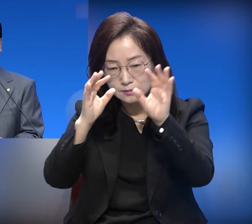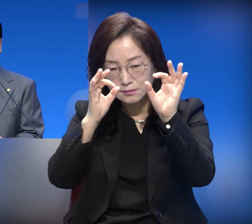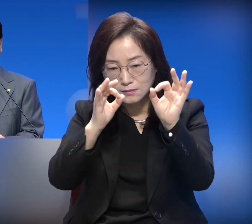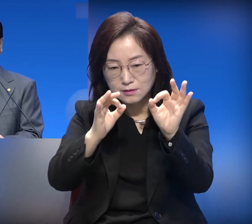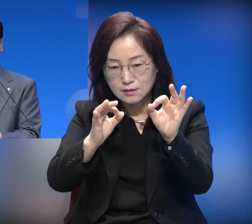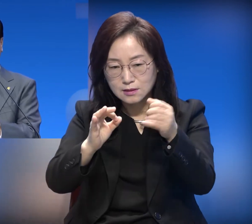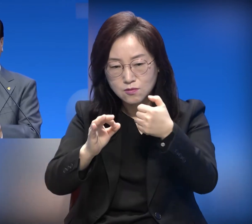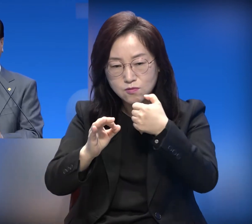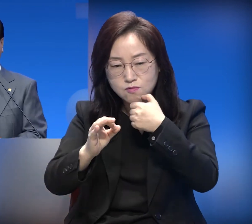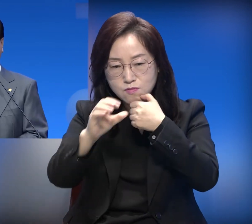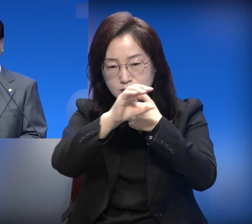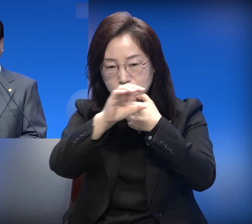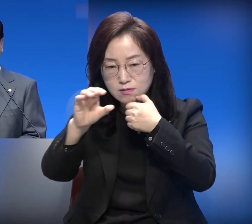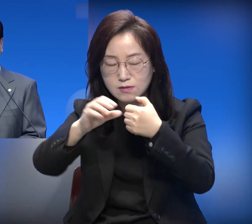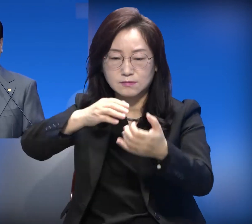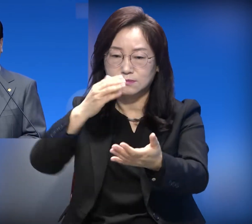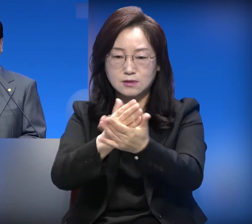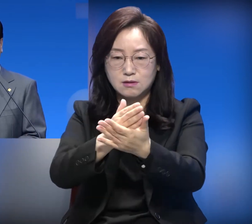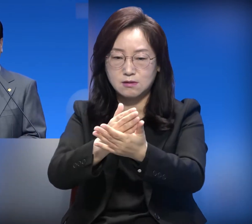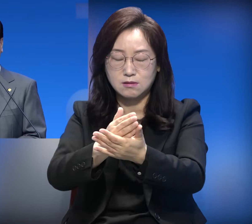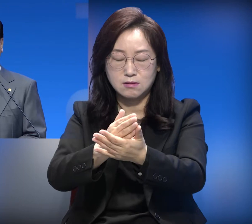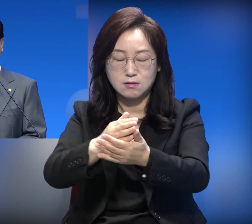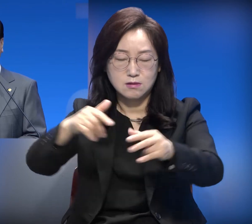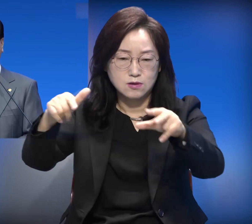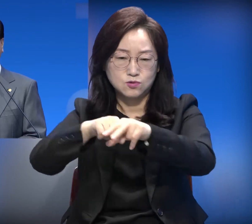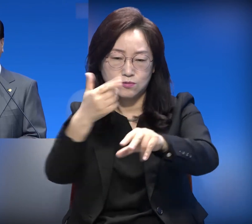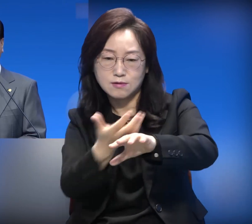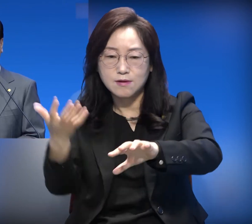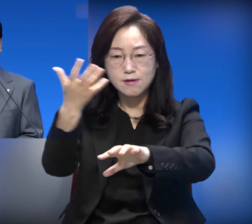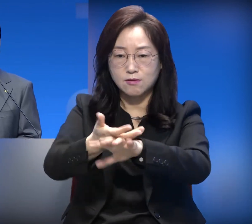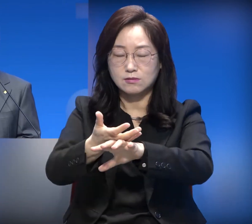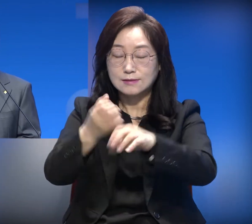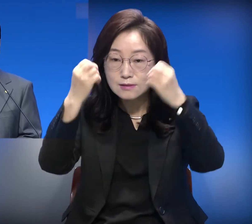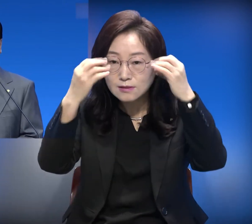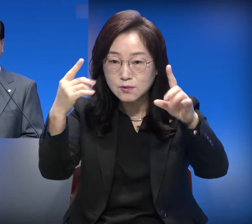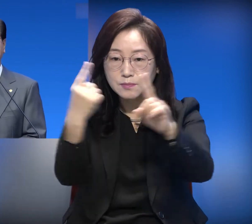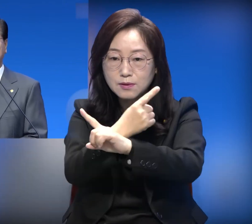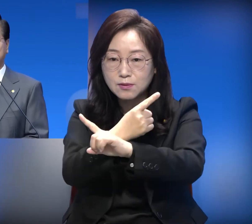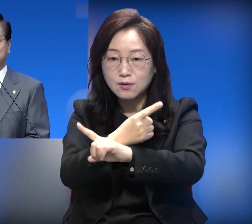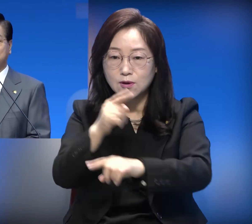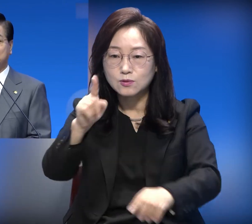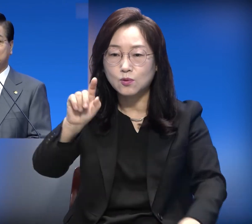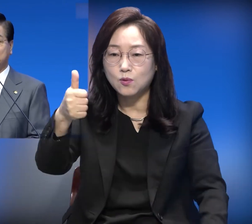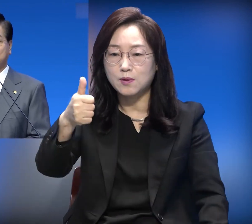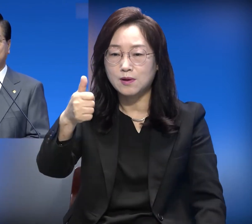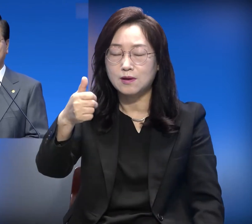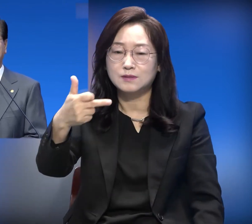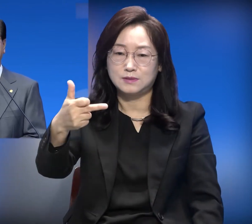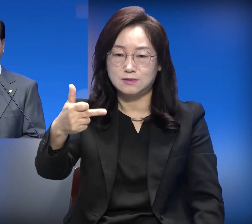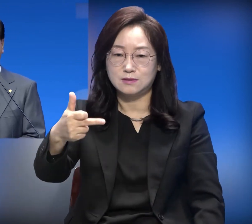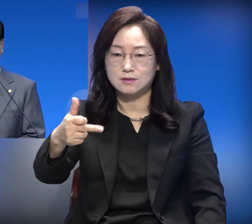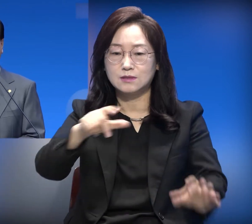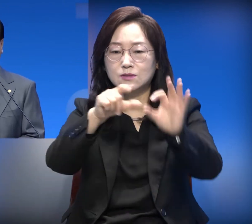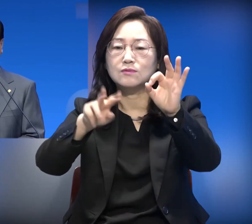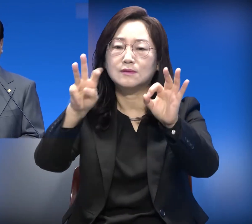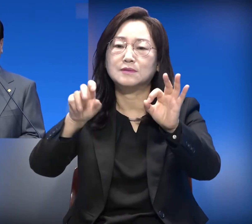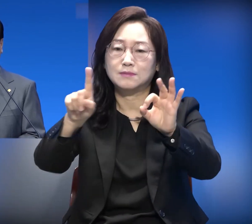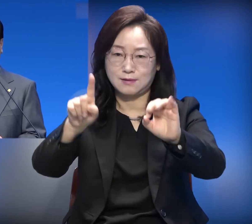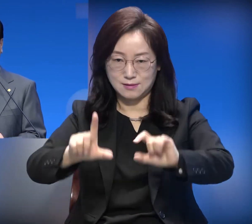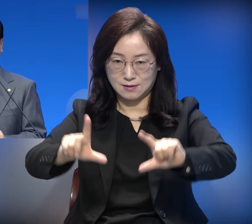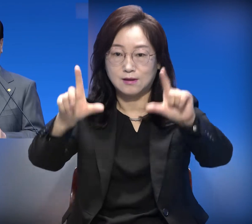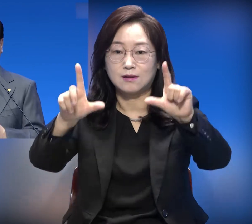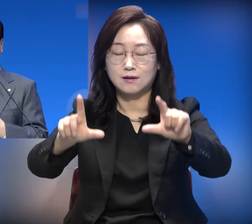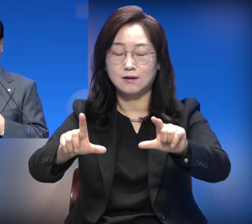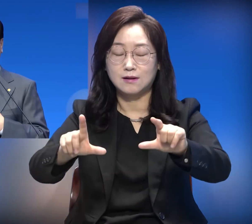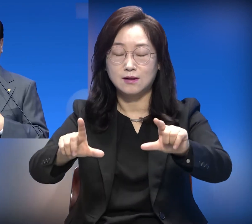로마 가톨릭을 일으켜 세워 종교를 일으킨 날이 바로 1517년 10월 31일인데